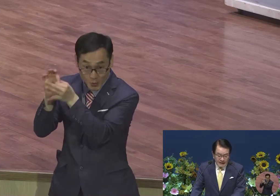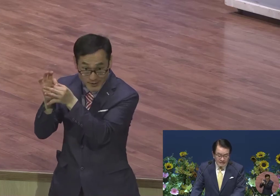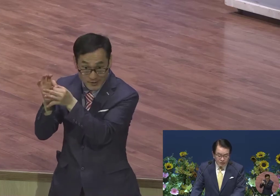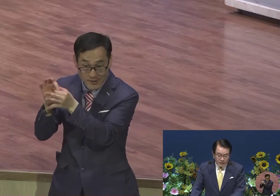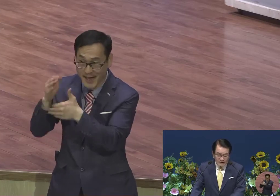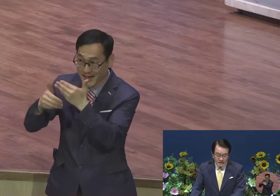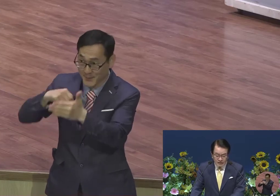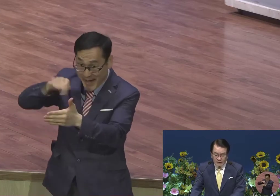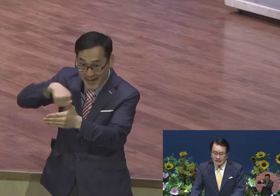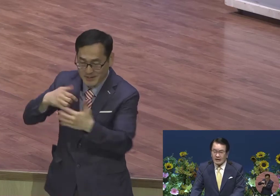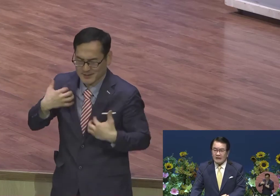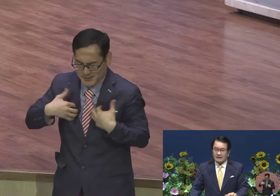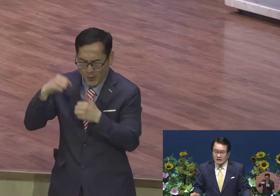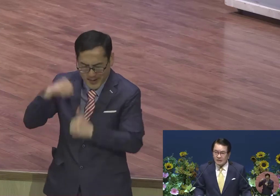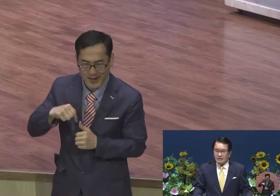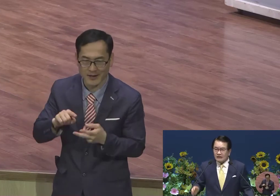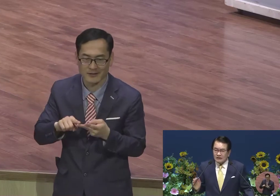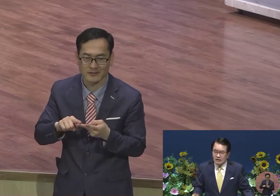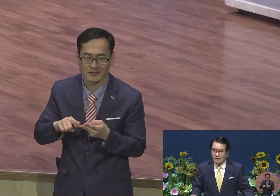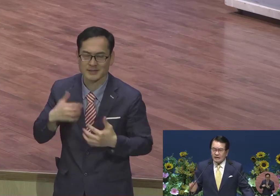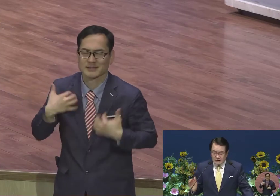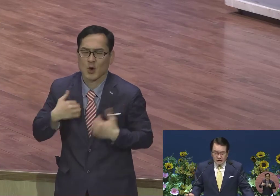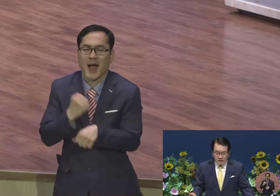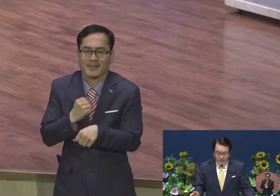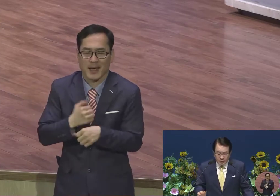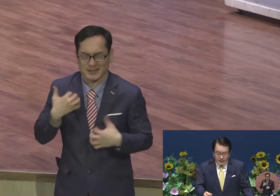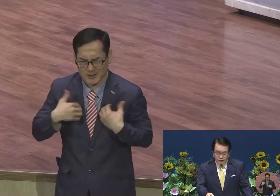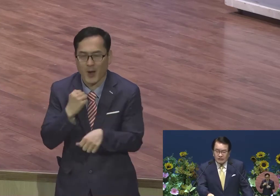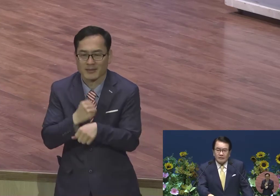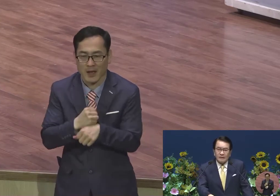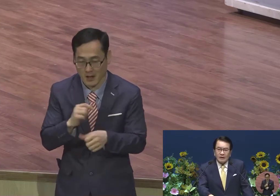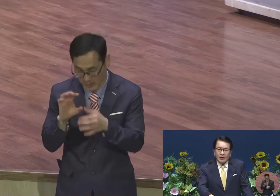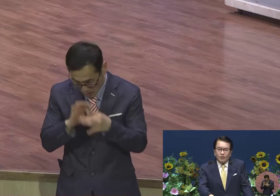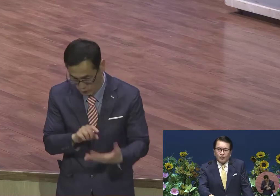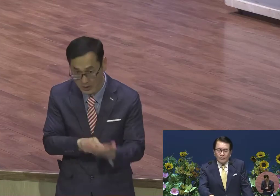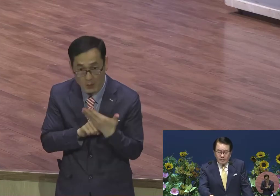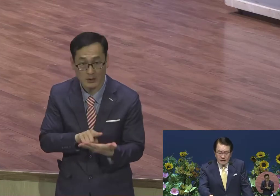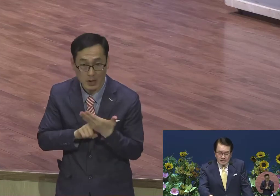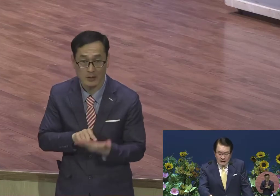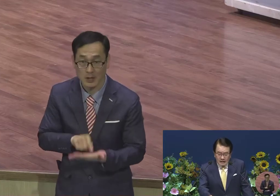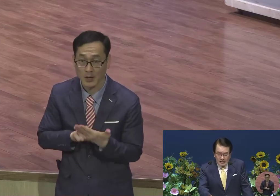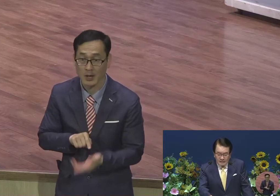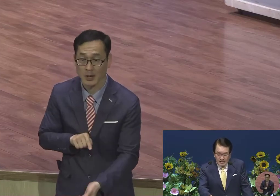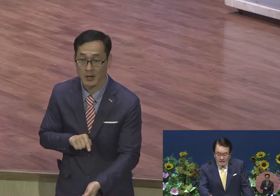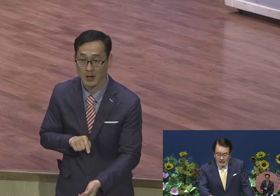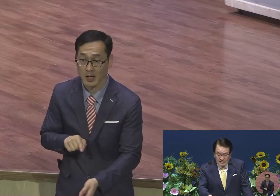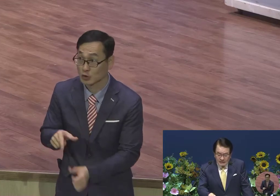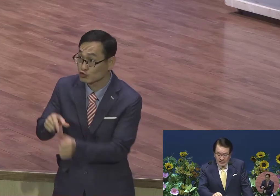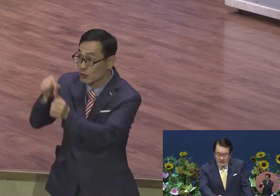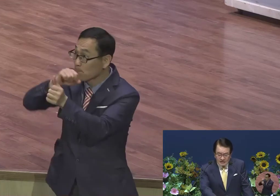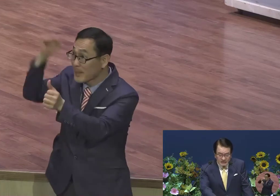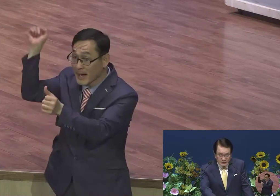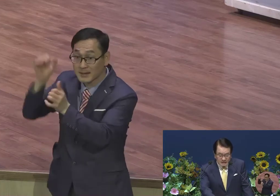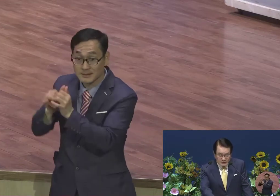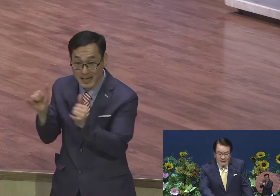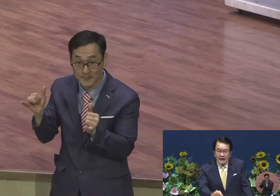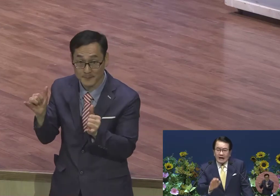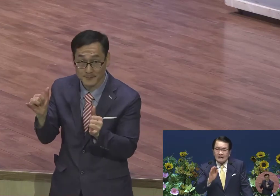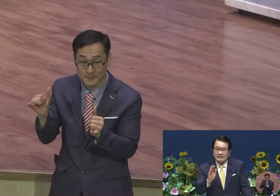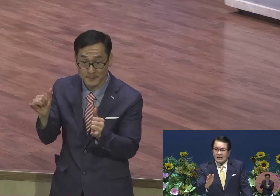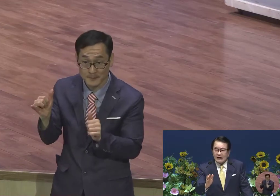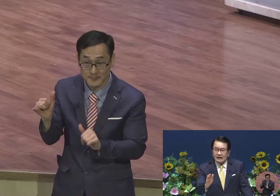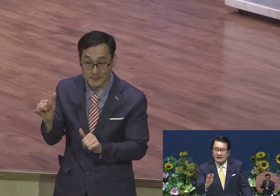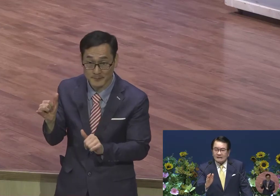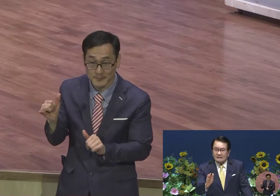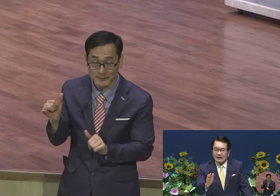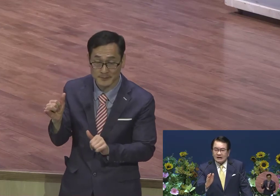하나님 안에서 또한 즐거워하느니라 즐거워한다 즐거워한다 즐거워한다 표현이 계속 나와요 구원받은 하나님의 자녀의 영적 정체성은